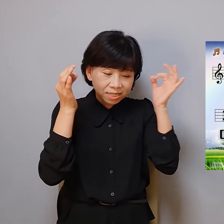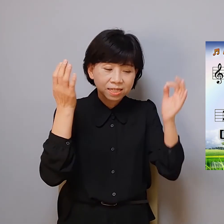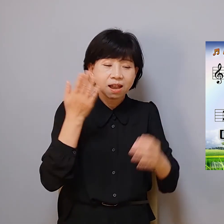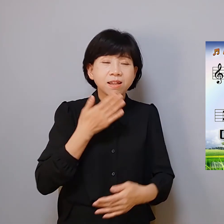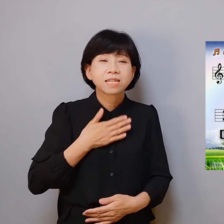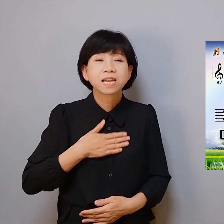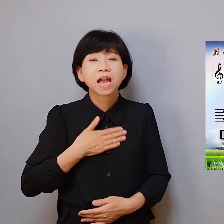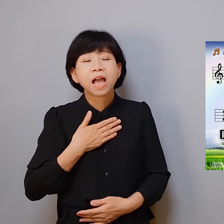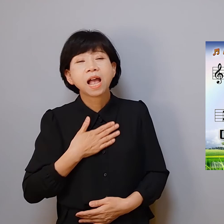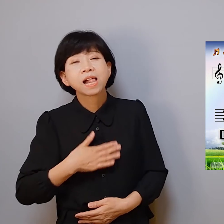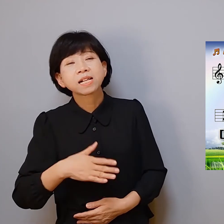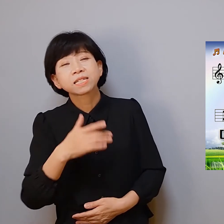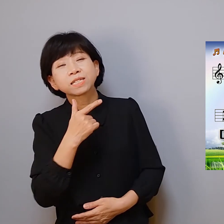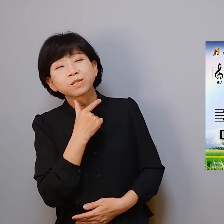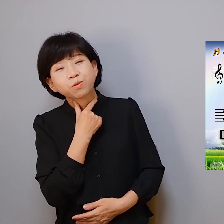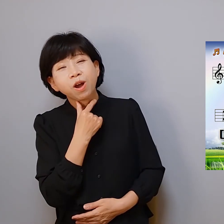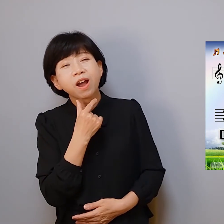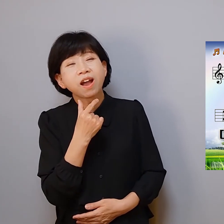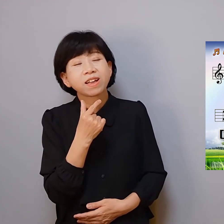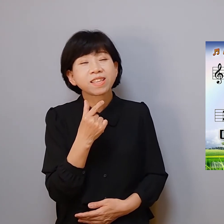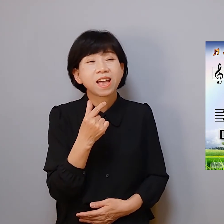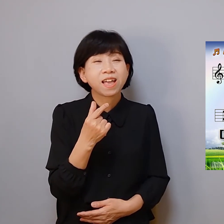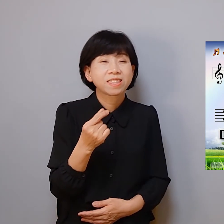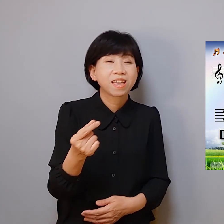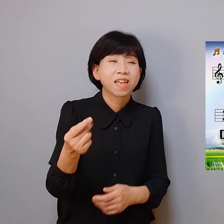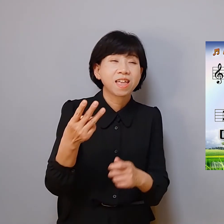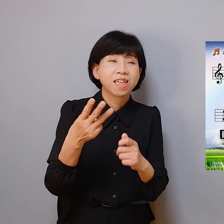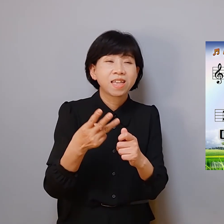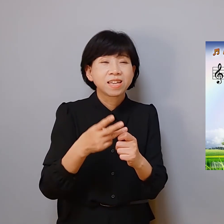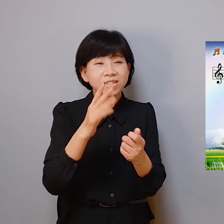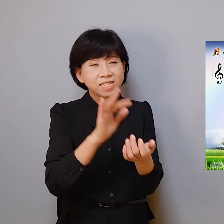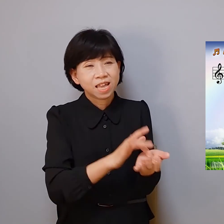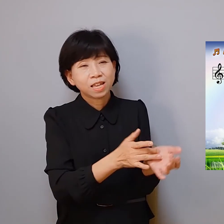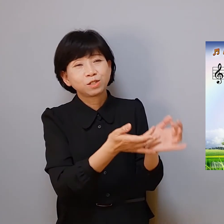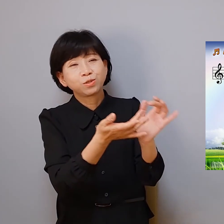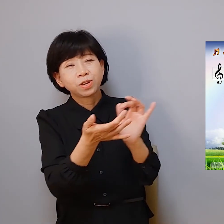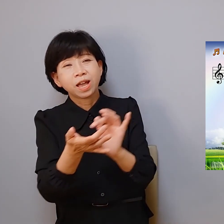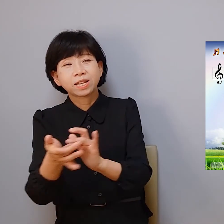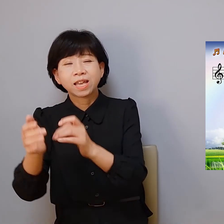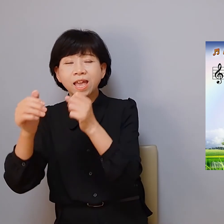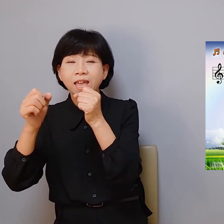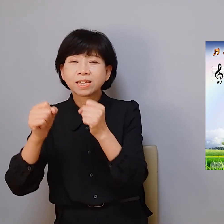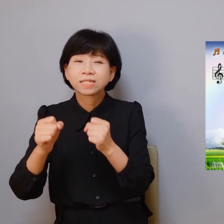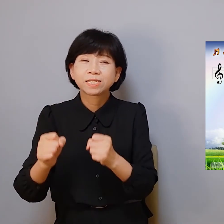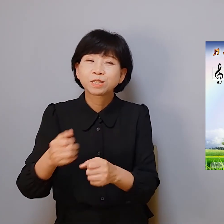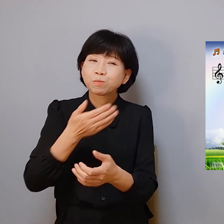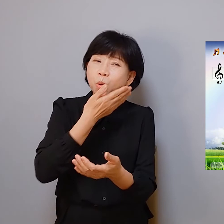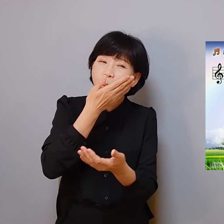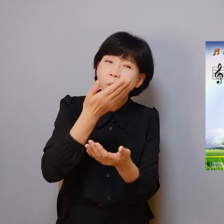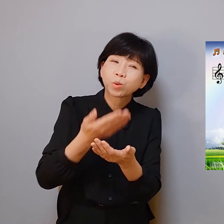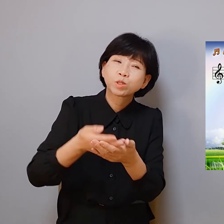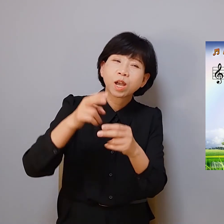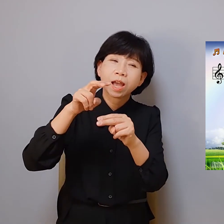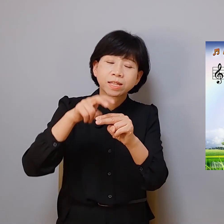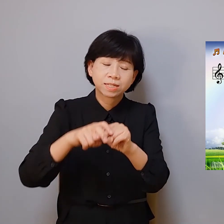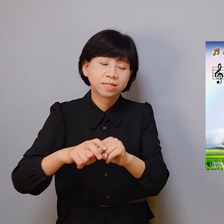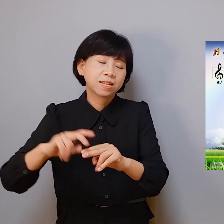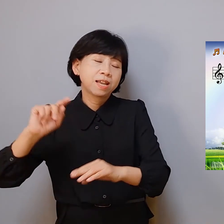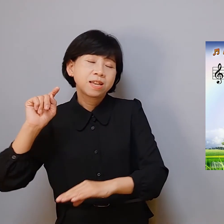사랑을 간절히 예수가 계신 보좌는, 예수가